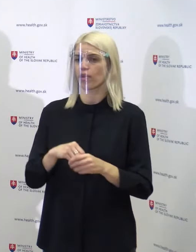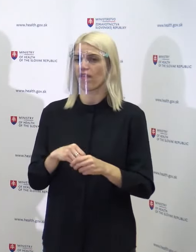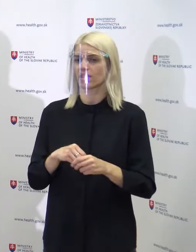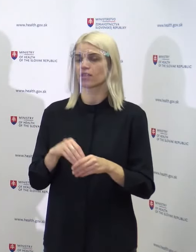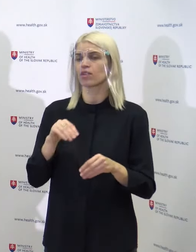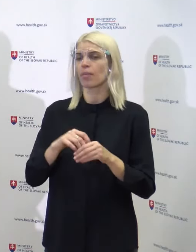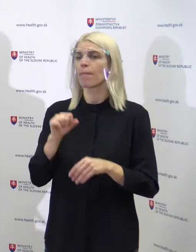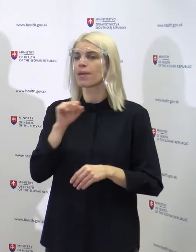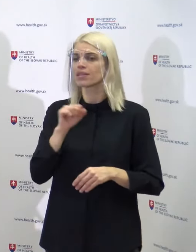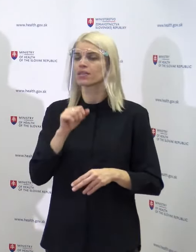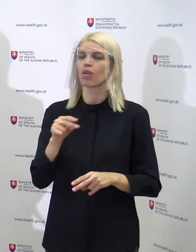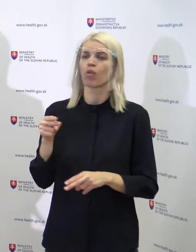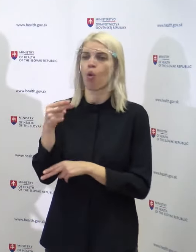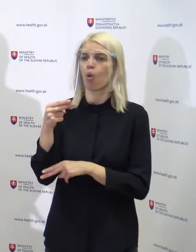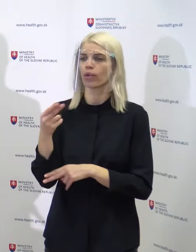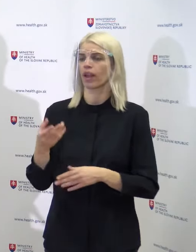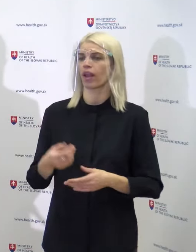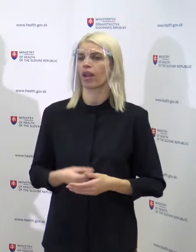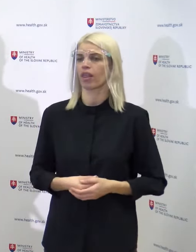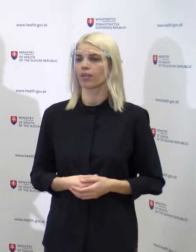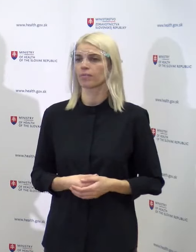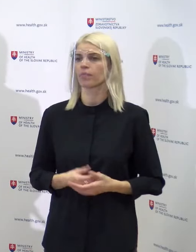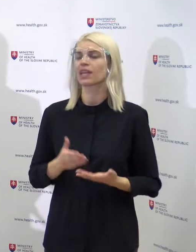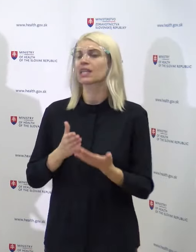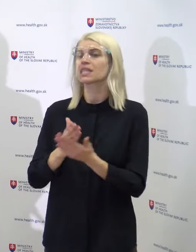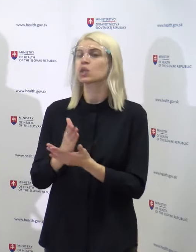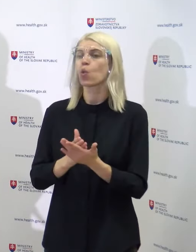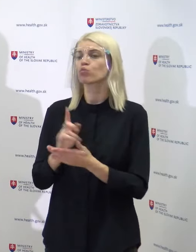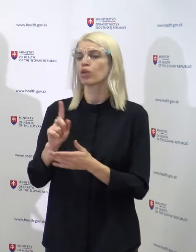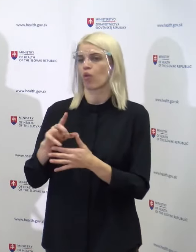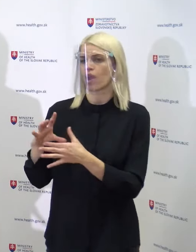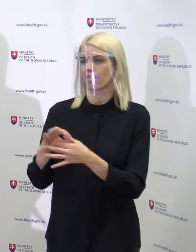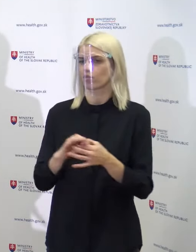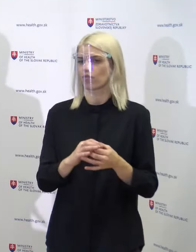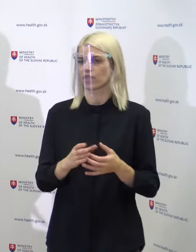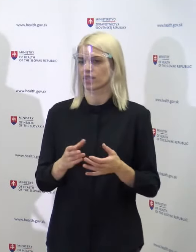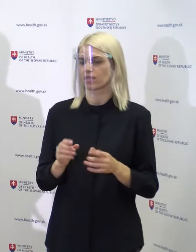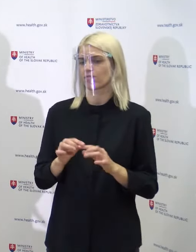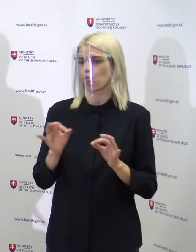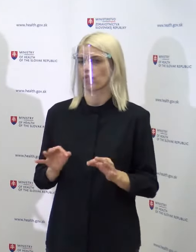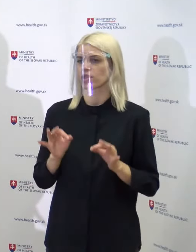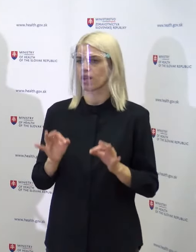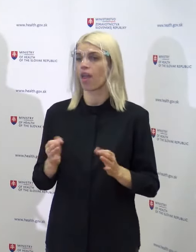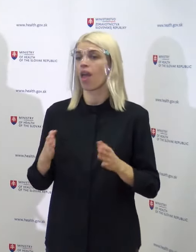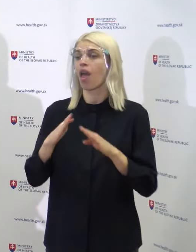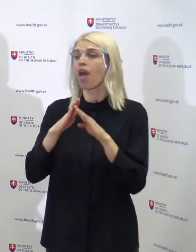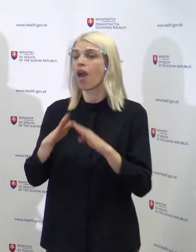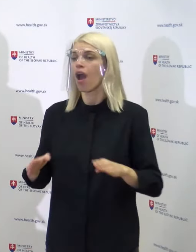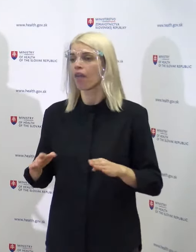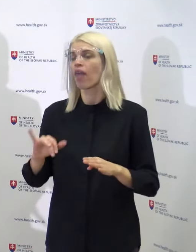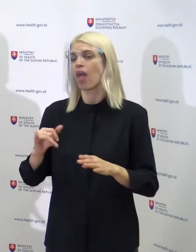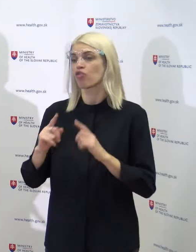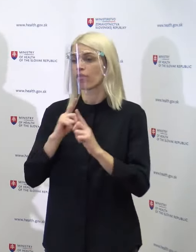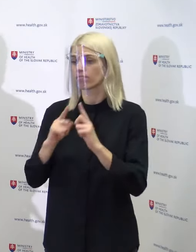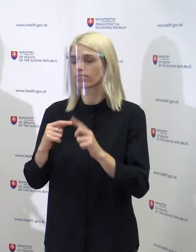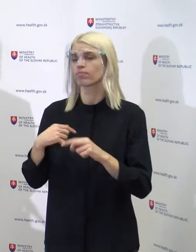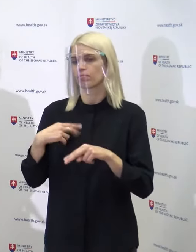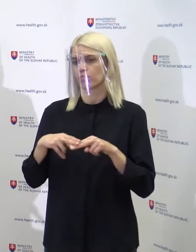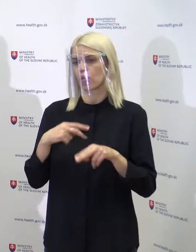znamená penzióny, hotely a službách, ktoré s tým súvisia. Takže chaty prekonzultujeme, vyjadrím sa